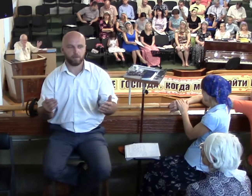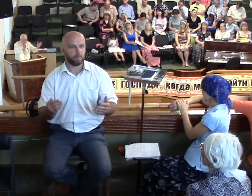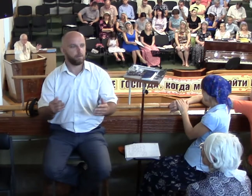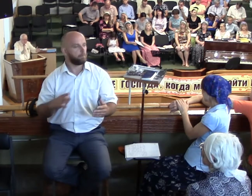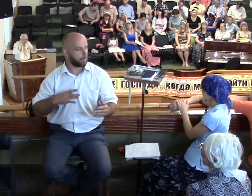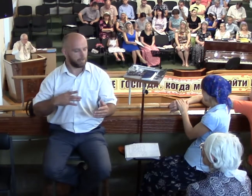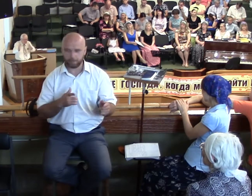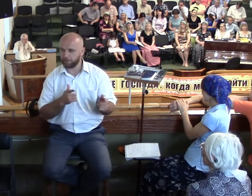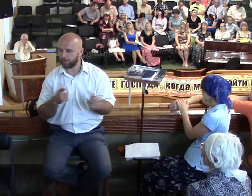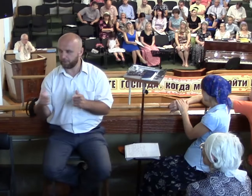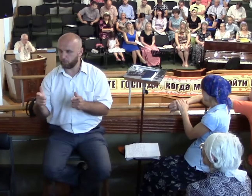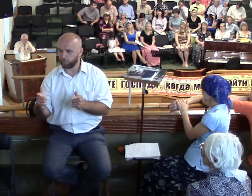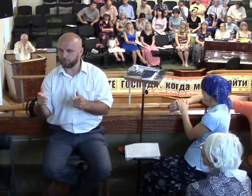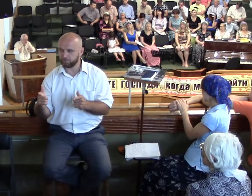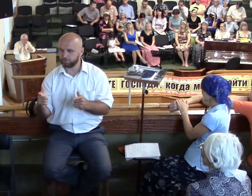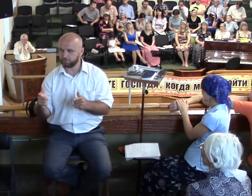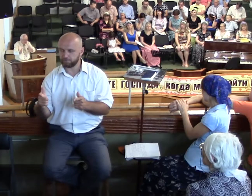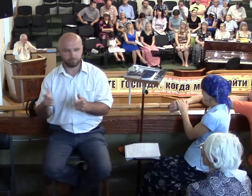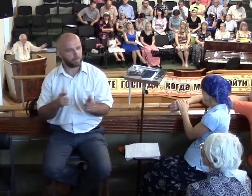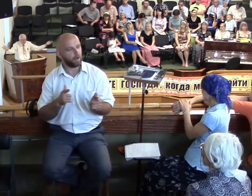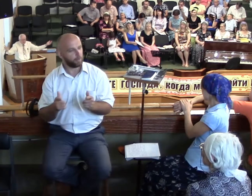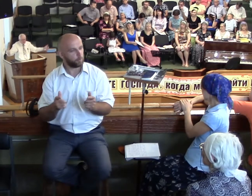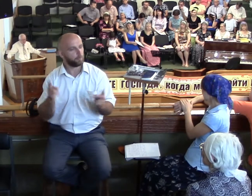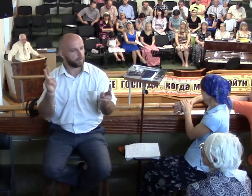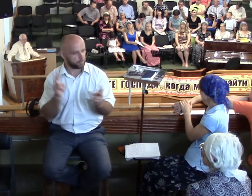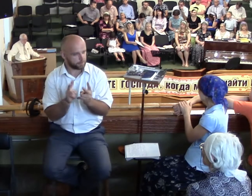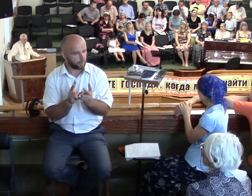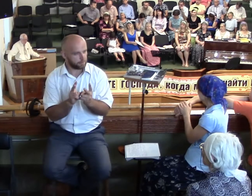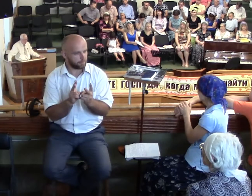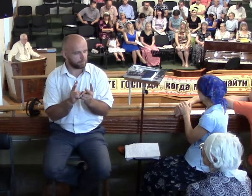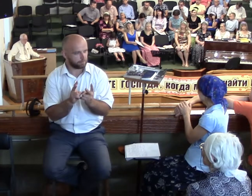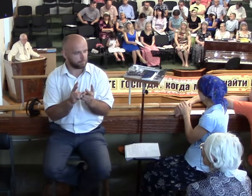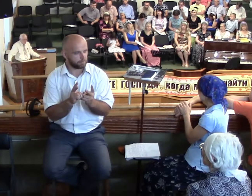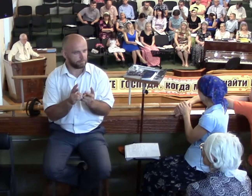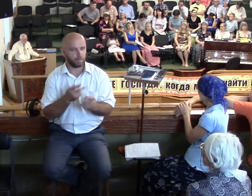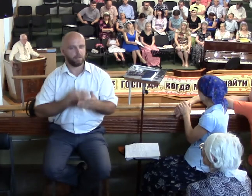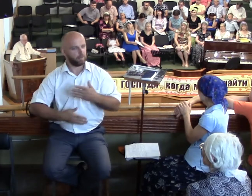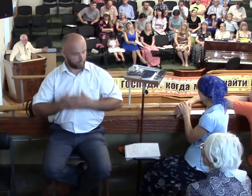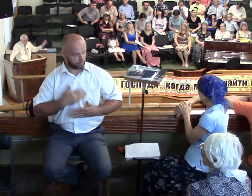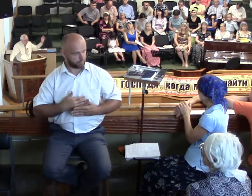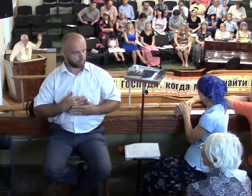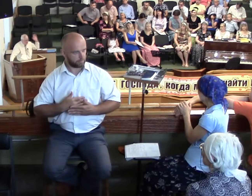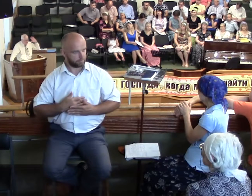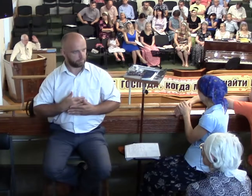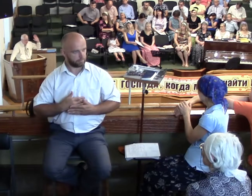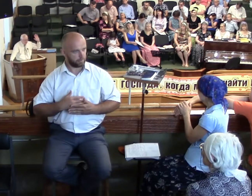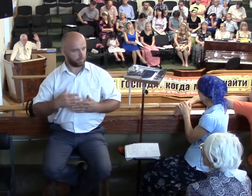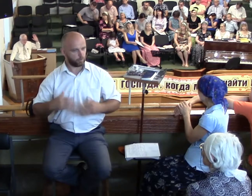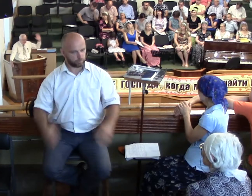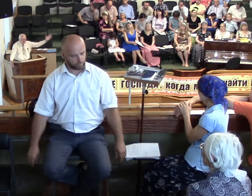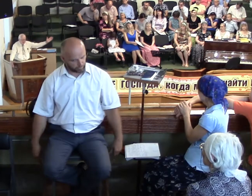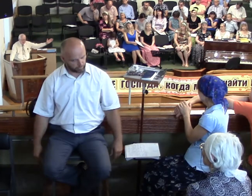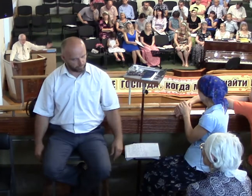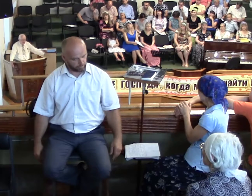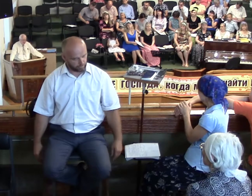церковь возьмется, должен антихрист быть готов. А дьявол не знает, когда он придет. Поэтому дьявол готовит антихриста от